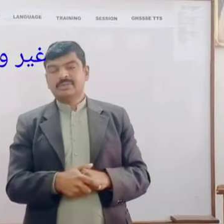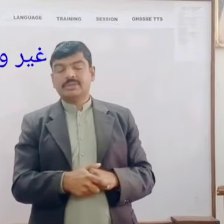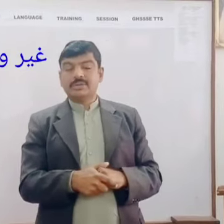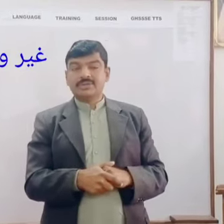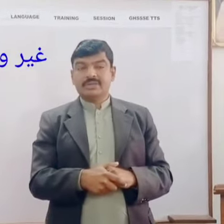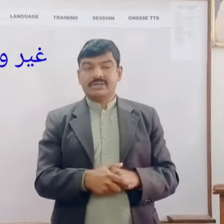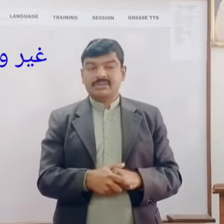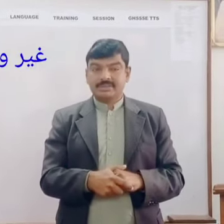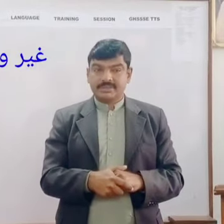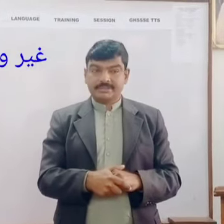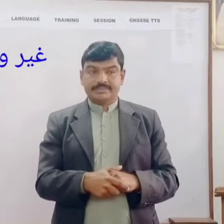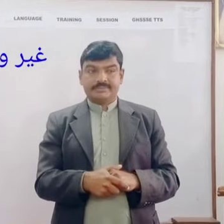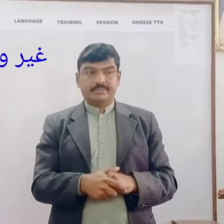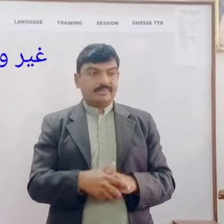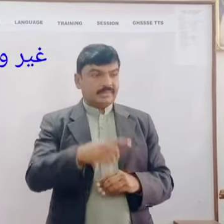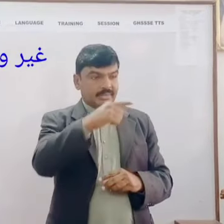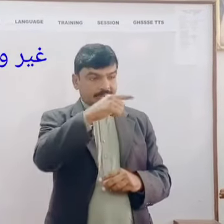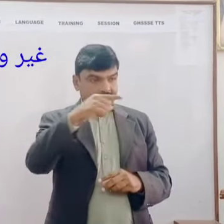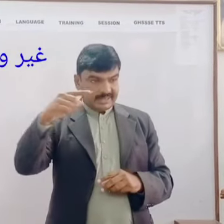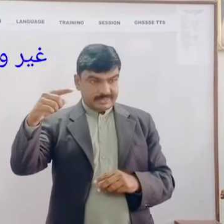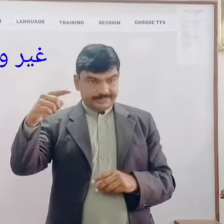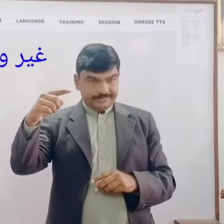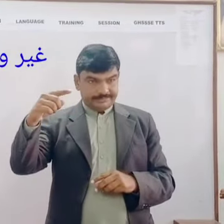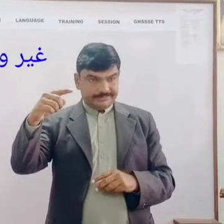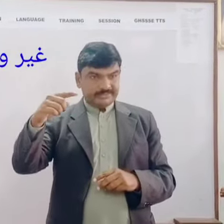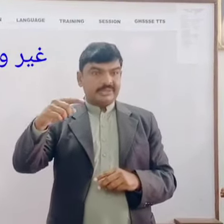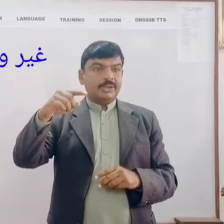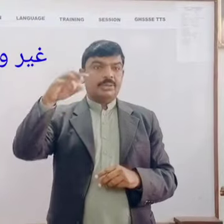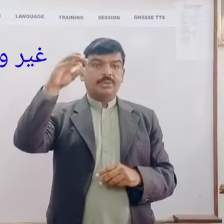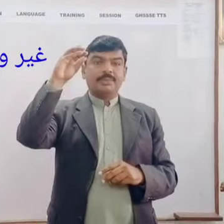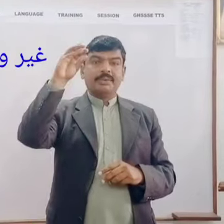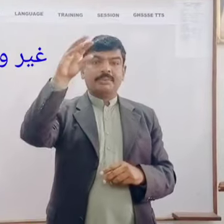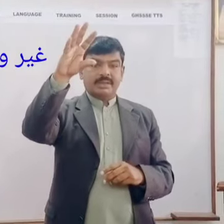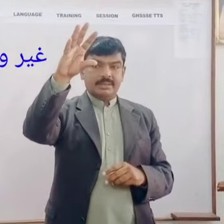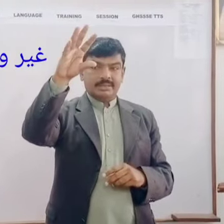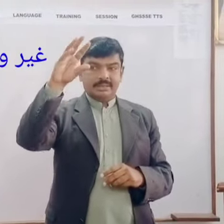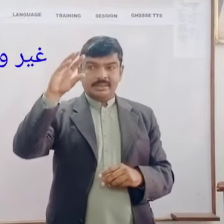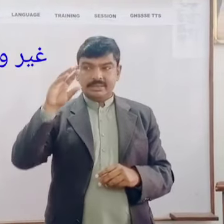ये कौन सी थी गैर वाजिब कसरें? बटा, ऊपर बड़ा, नीचे